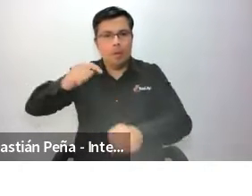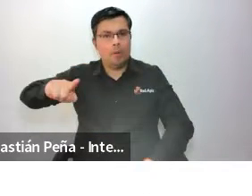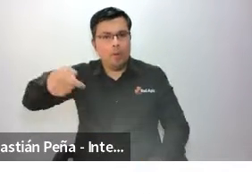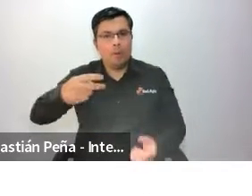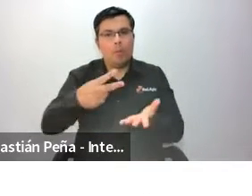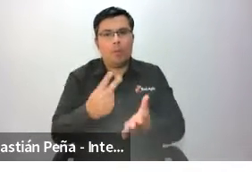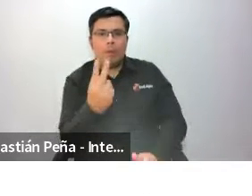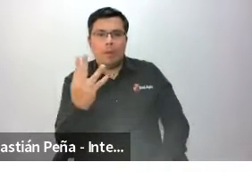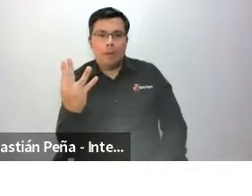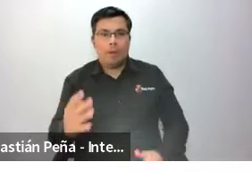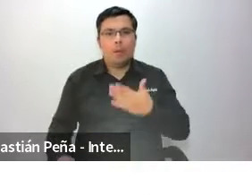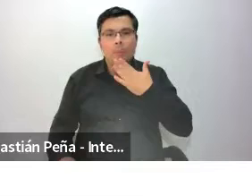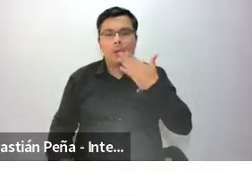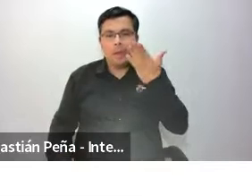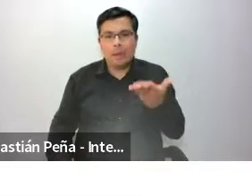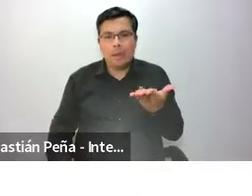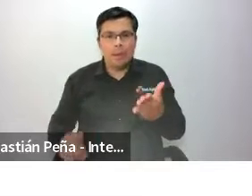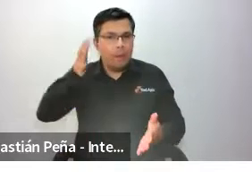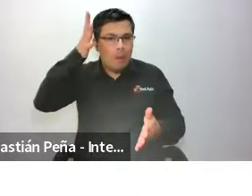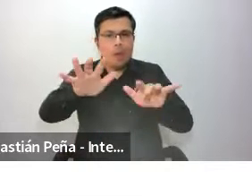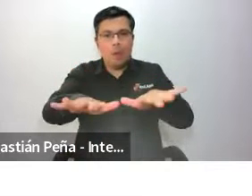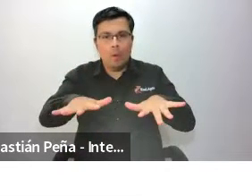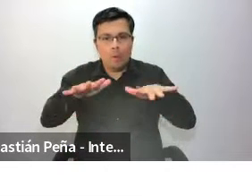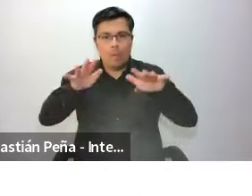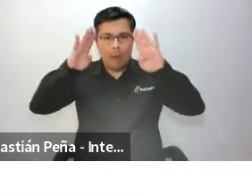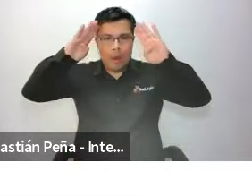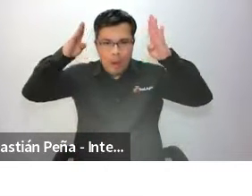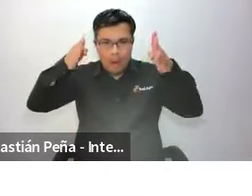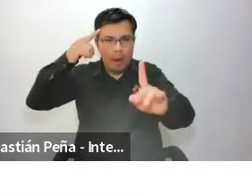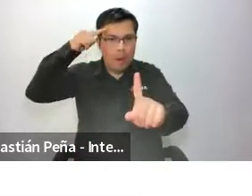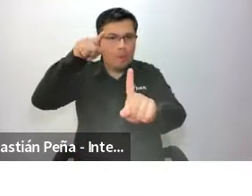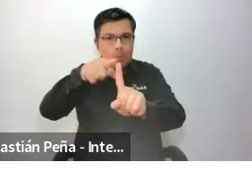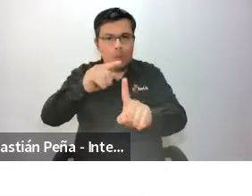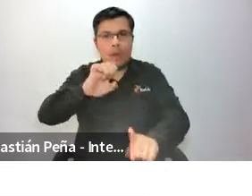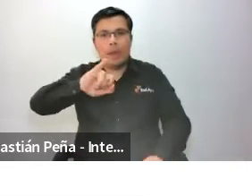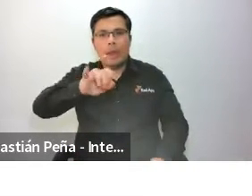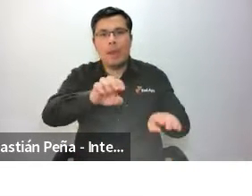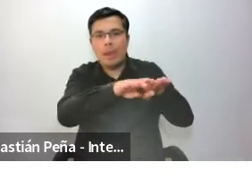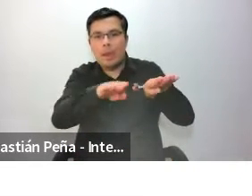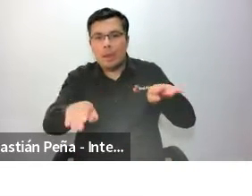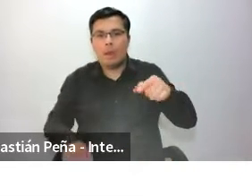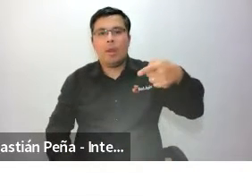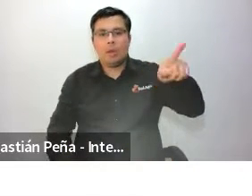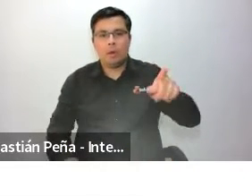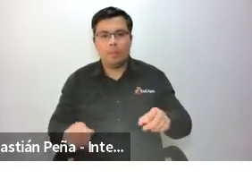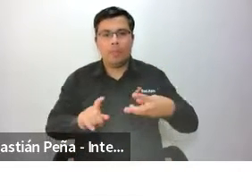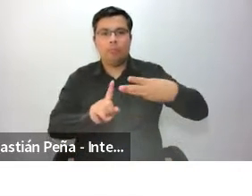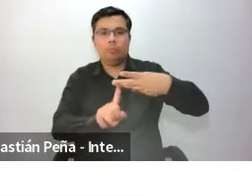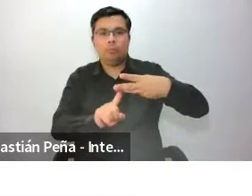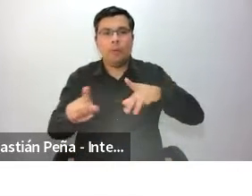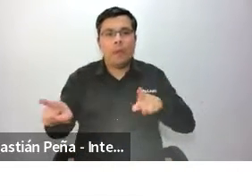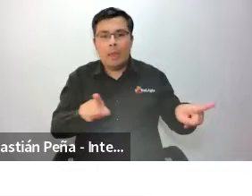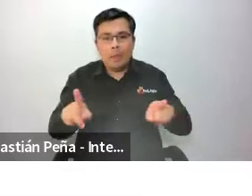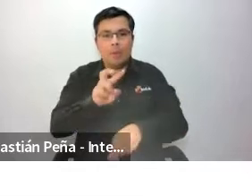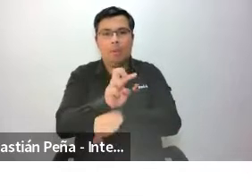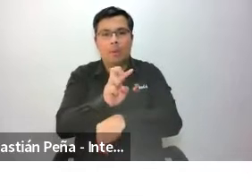webinars apuntan a este eje. En gestión pedagógica y aprendizaje se está haciendo